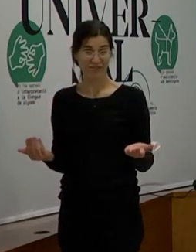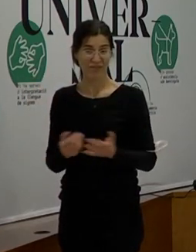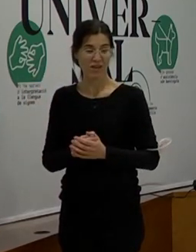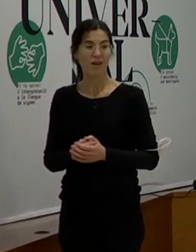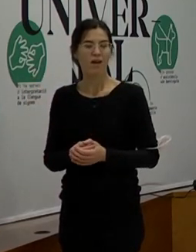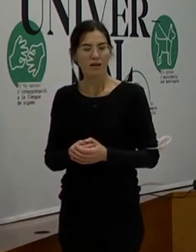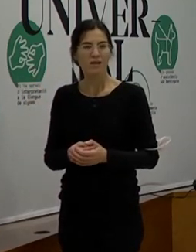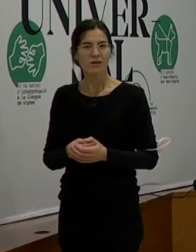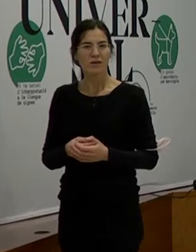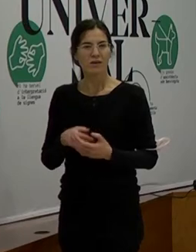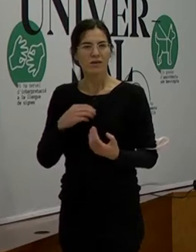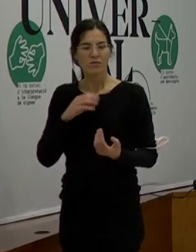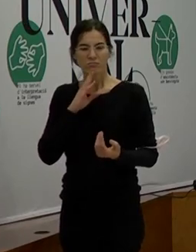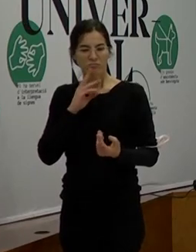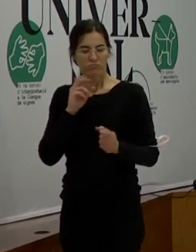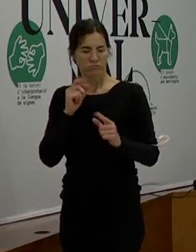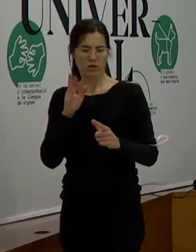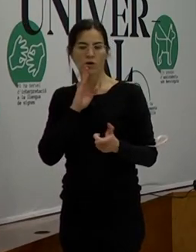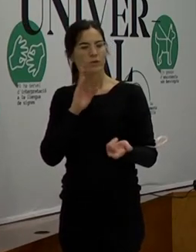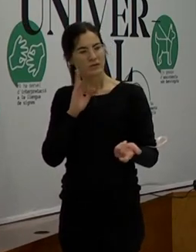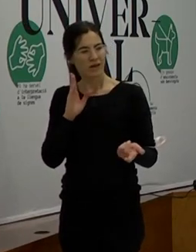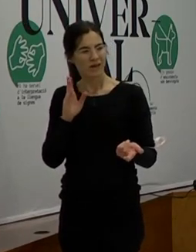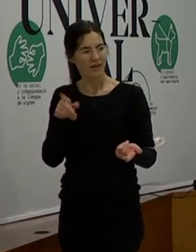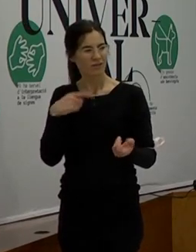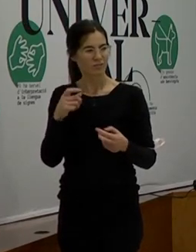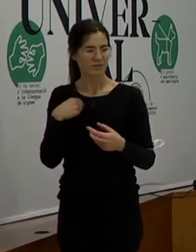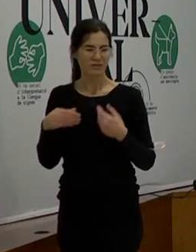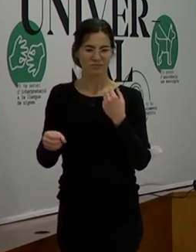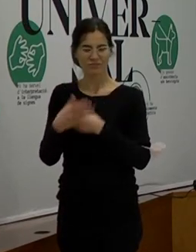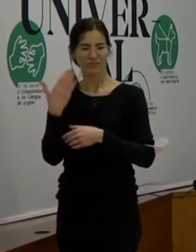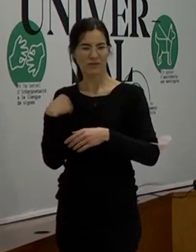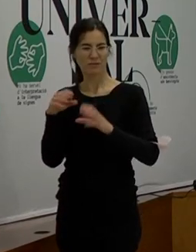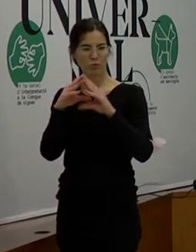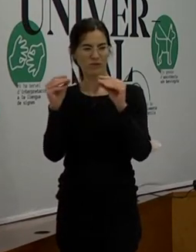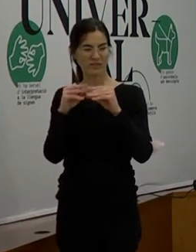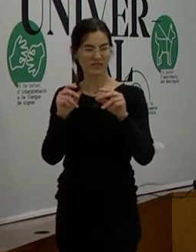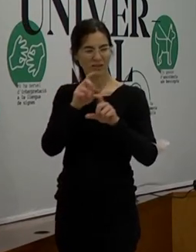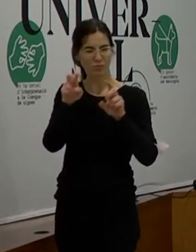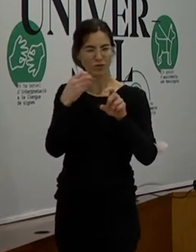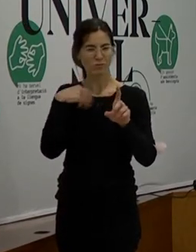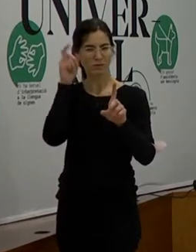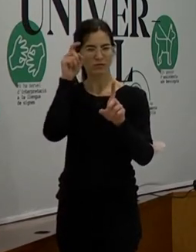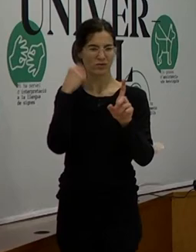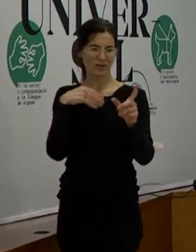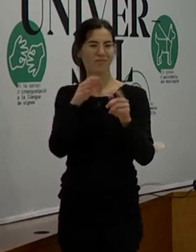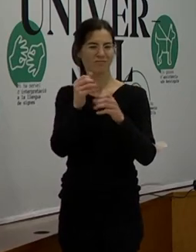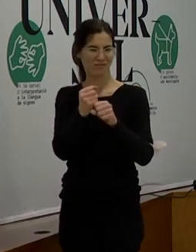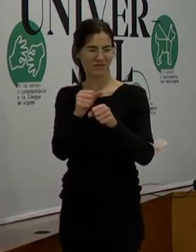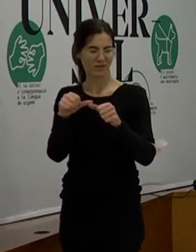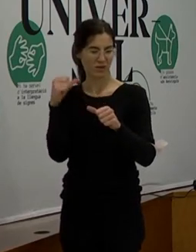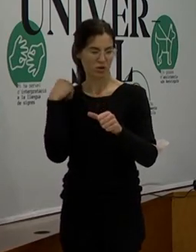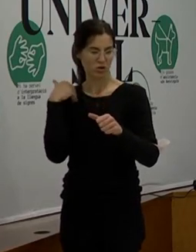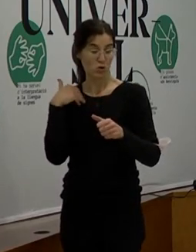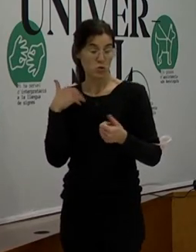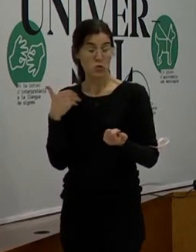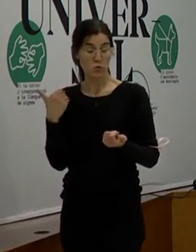clar, em vaig trobar que no pot ser. I aleshores, quan em vaig trobar amb el García Milà, que ja estava ficat amb aquests temes, i em vaig dedicar, i porto